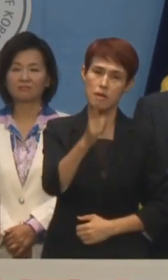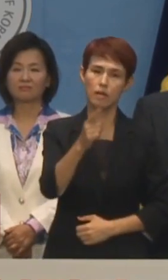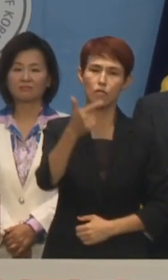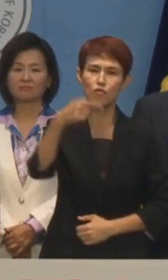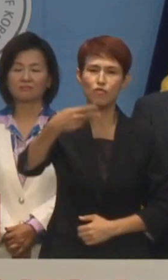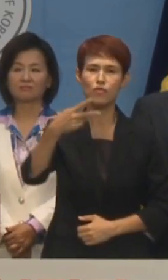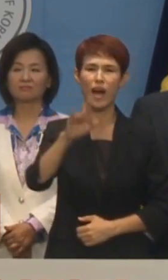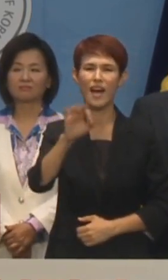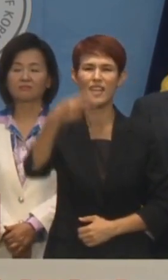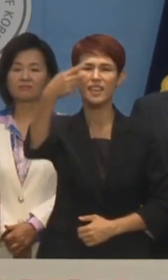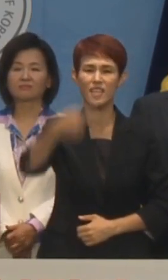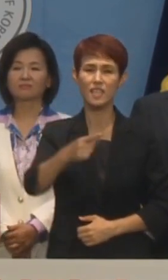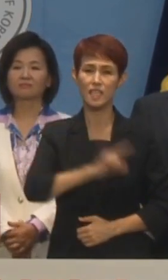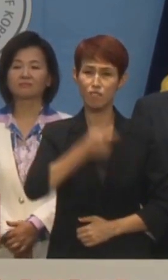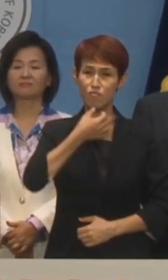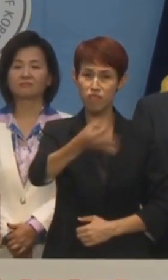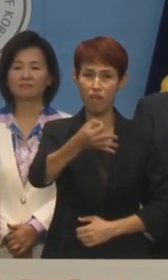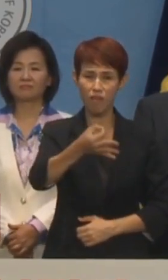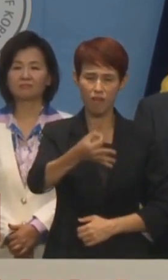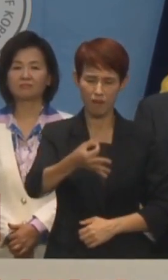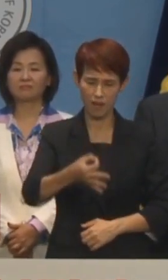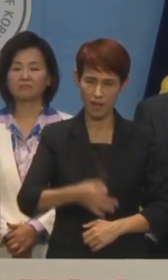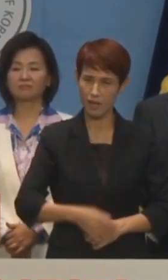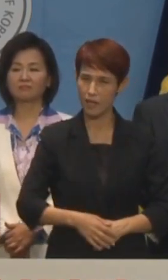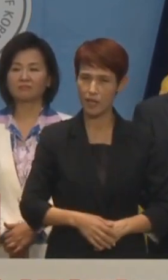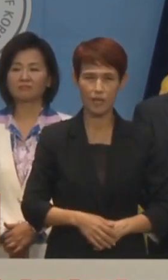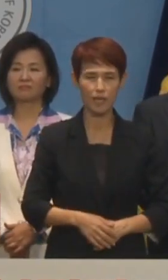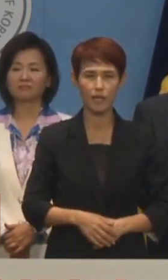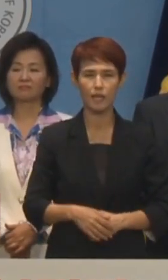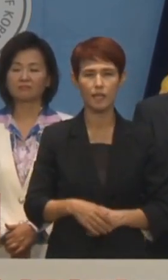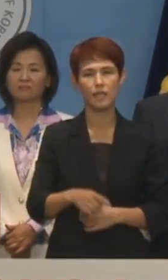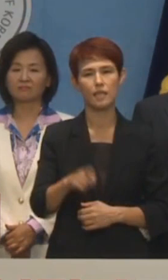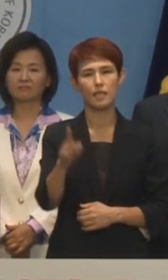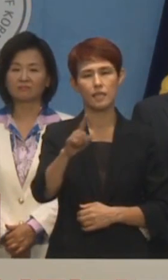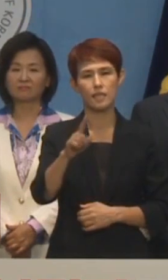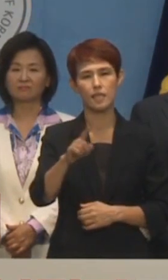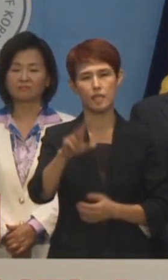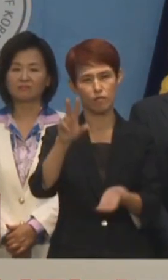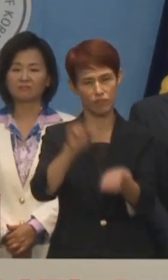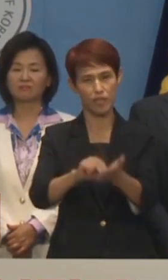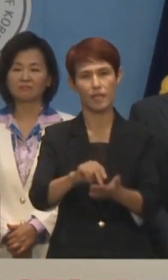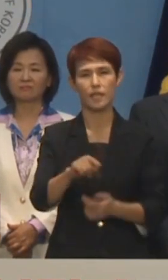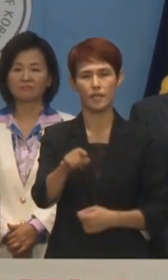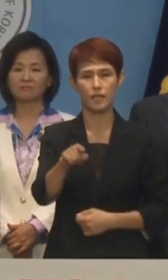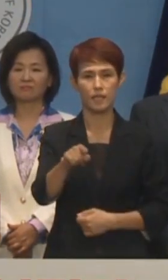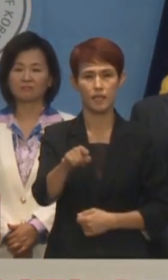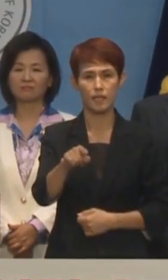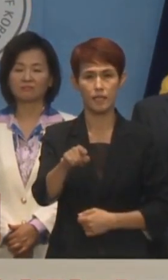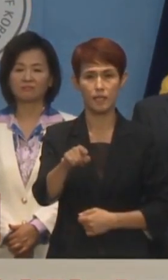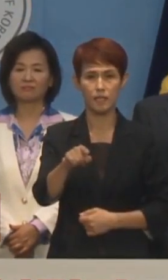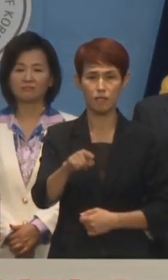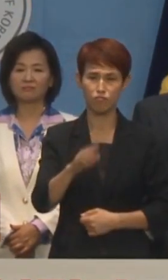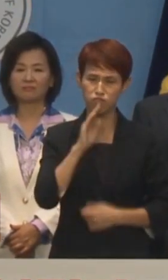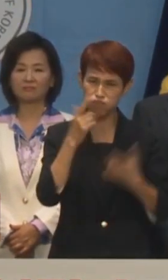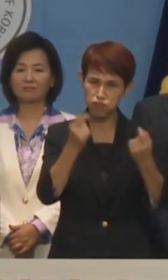뉴라이트라는 온건한 병명은 가당치 않습니다. 일본의 밀정, 민족 반역자, 역적일